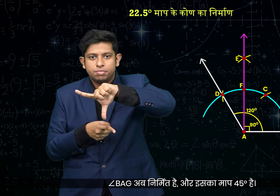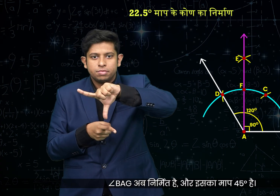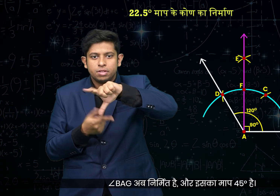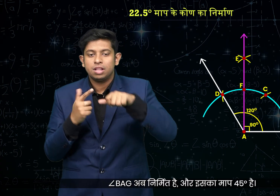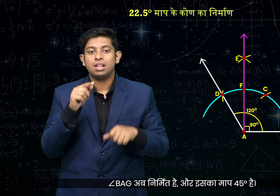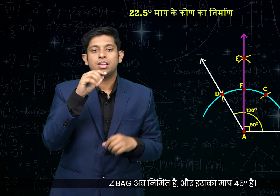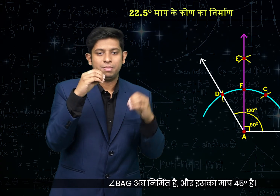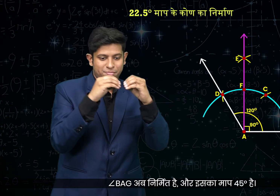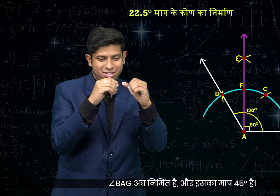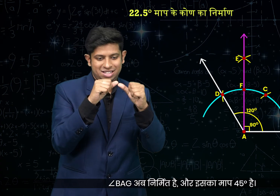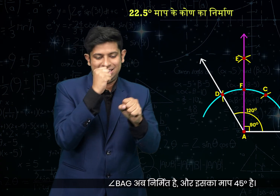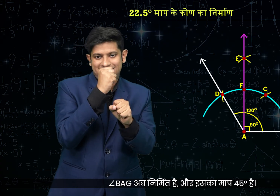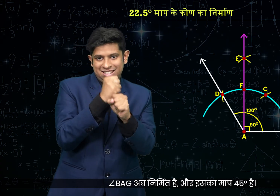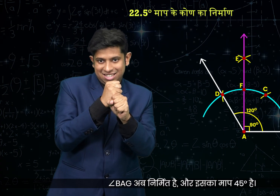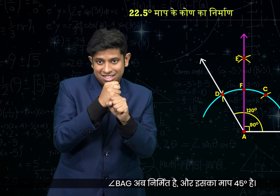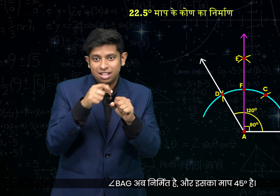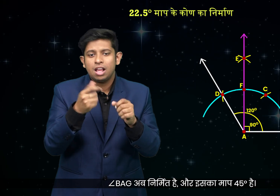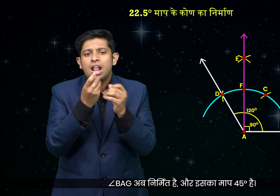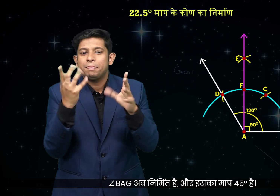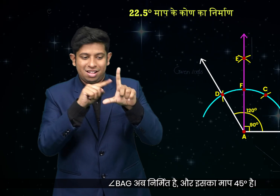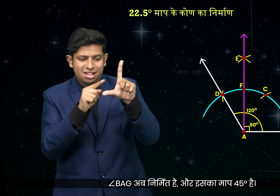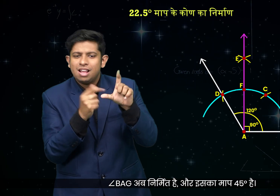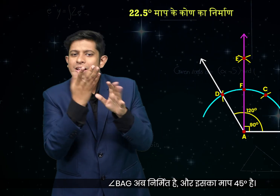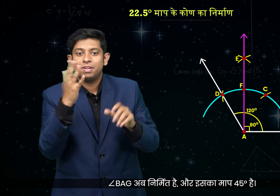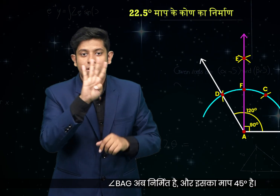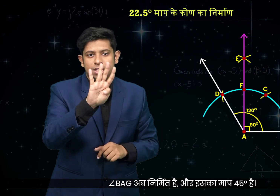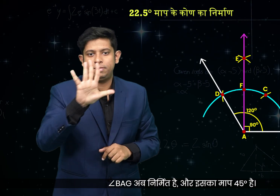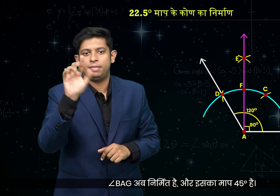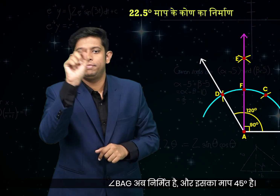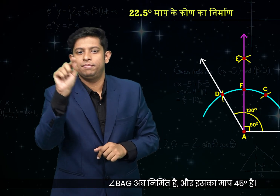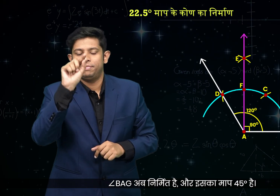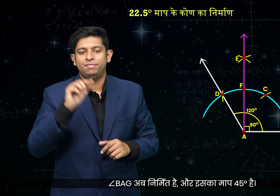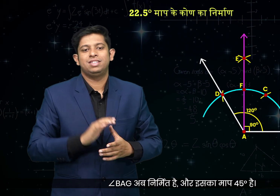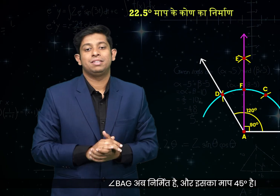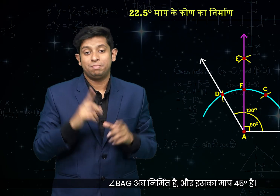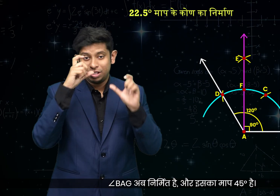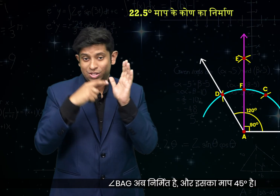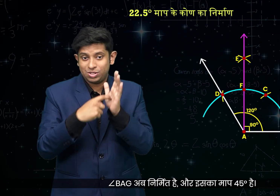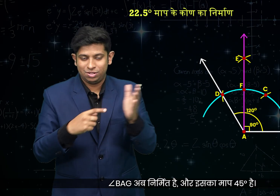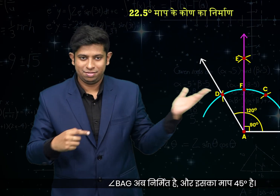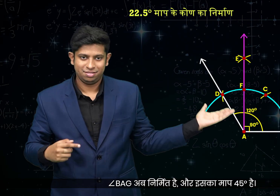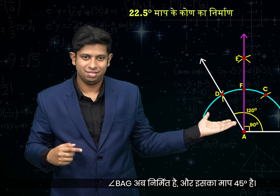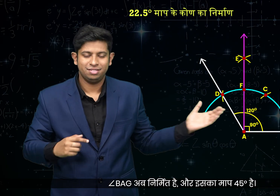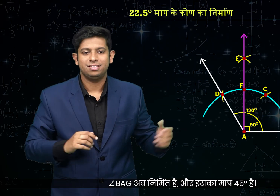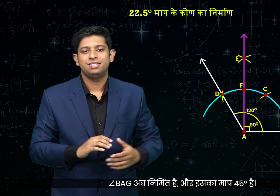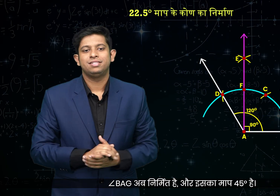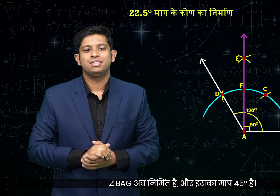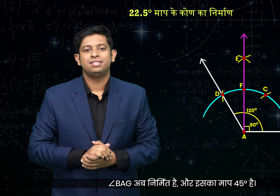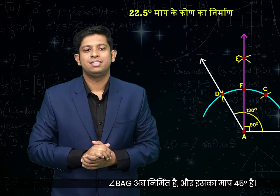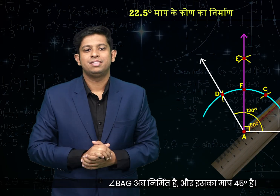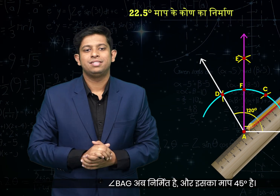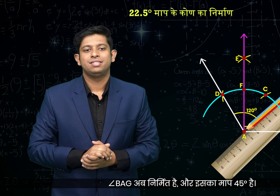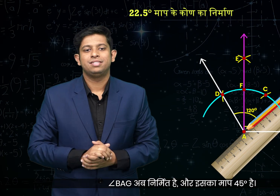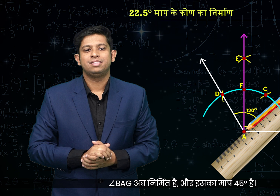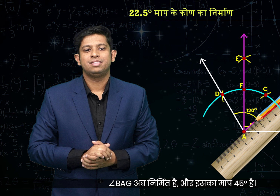जोड़े। एंगल BAG अब निम्रित है और इसका माप है 45